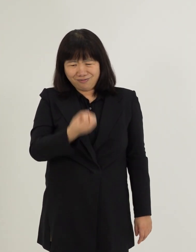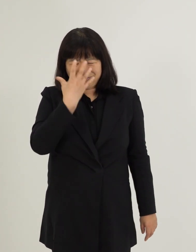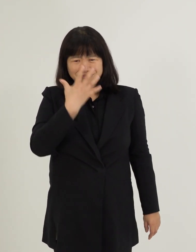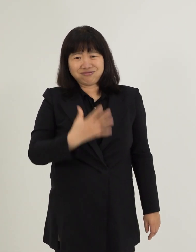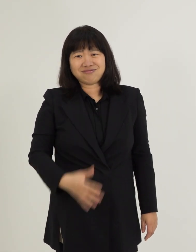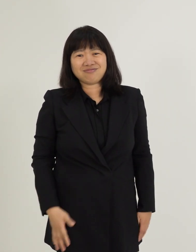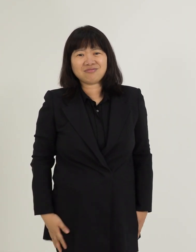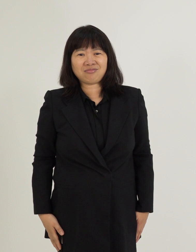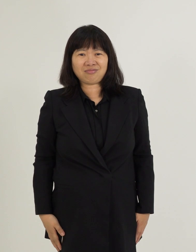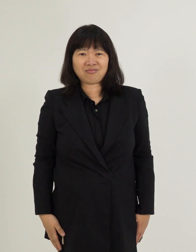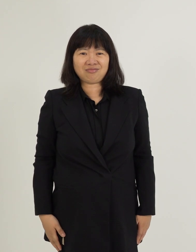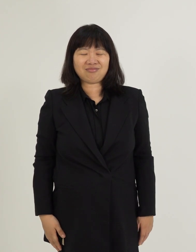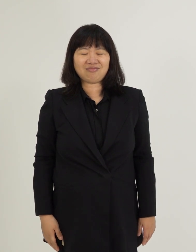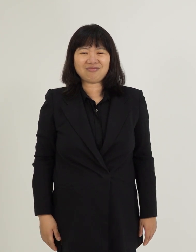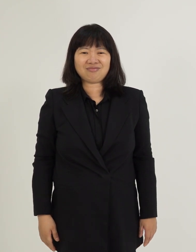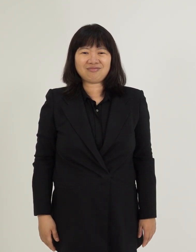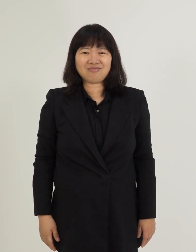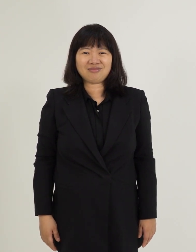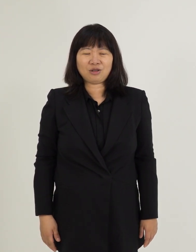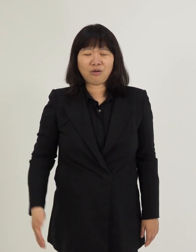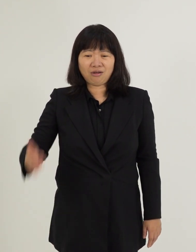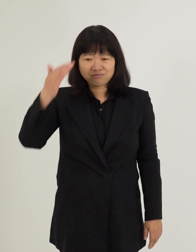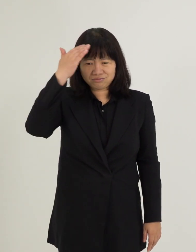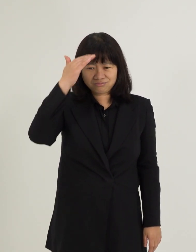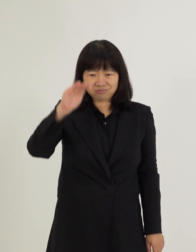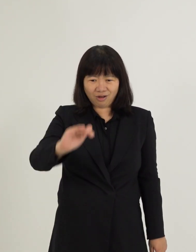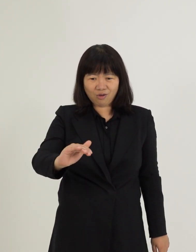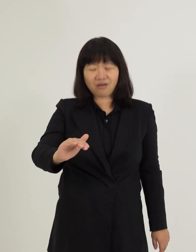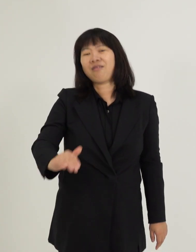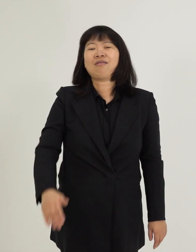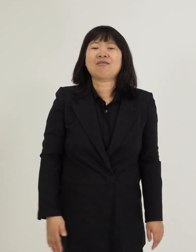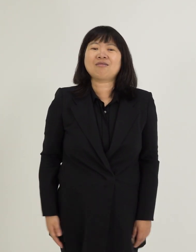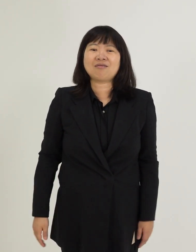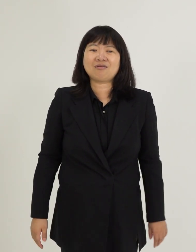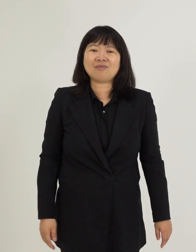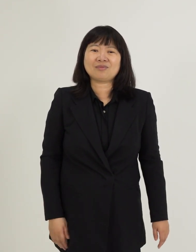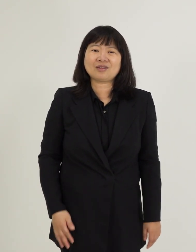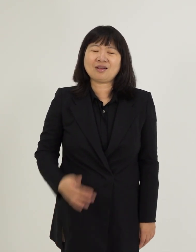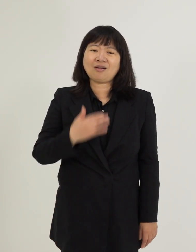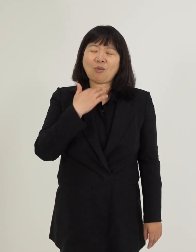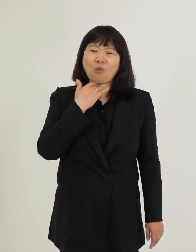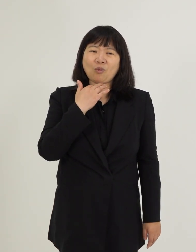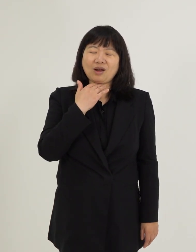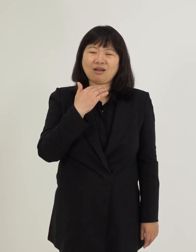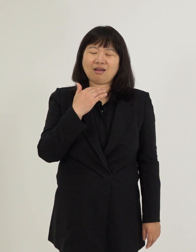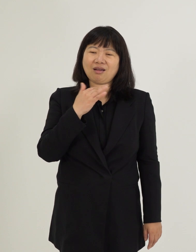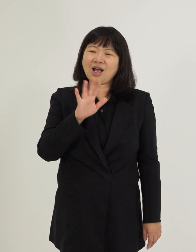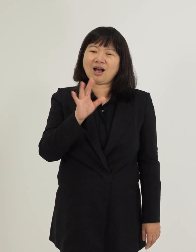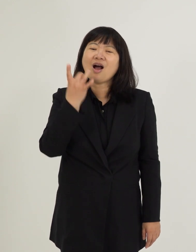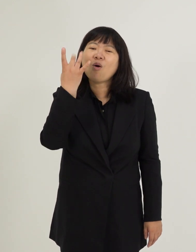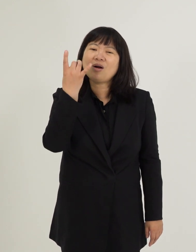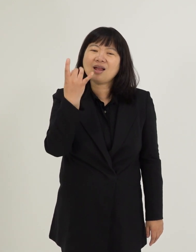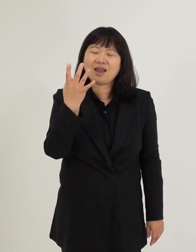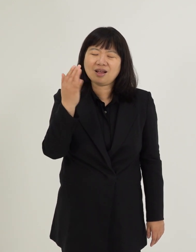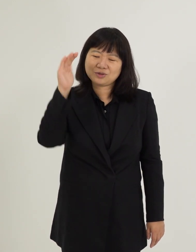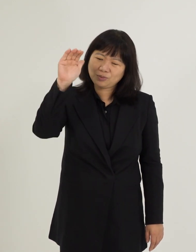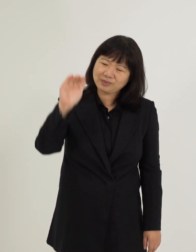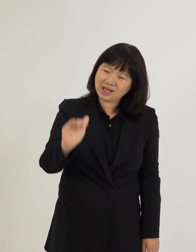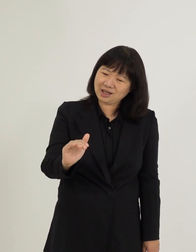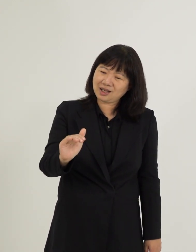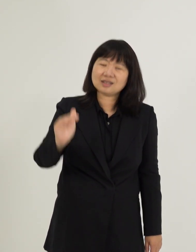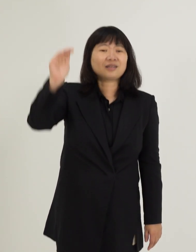못생겼는지 나귀가. 근데 키가 작아요. 그거는 나귀가 원래 작아요. 그런데다가